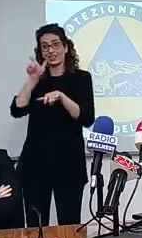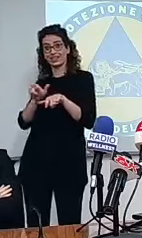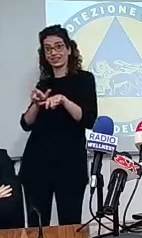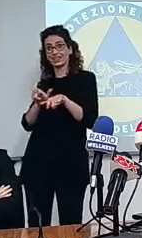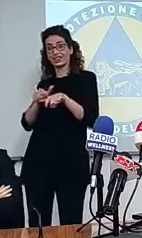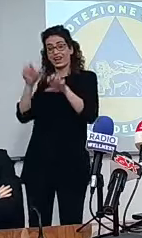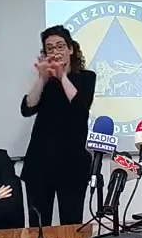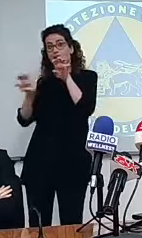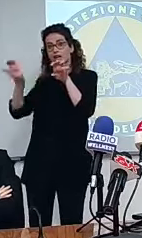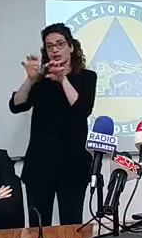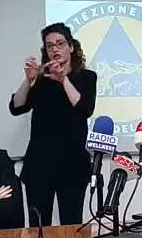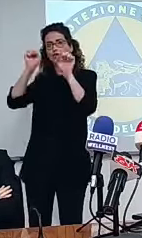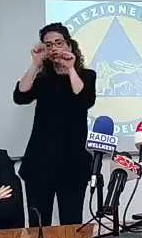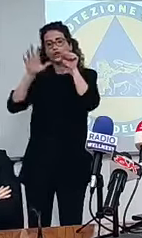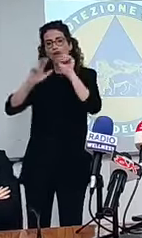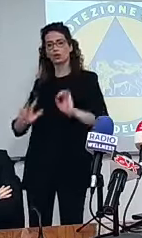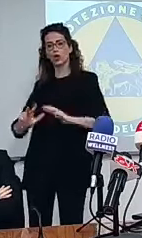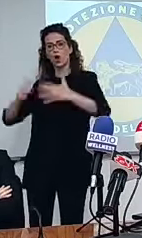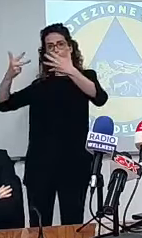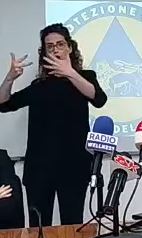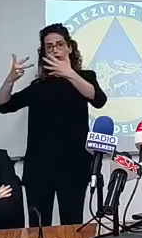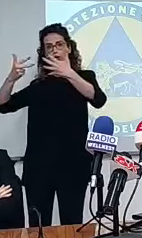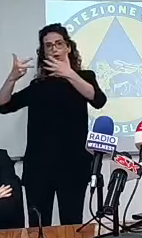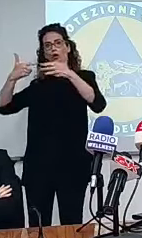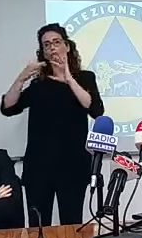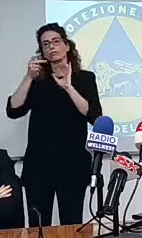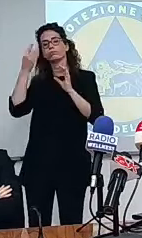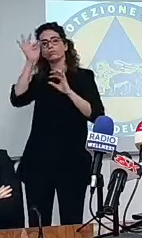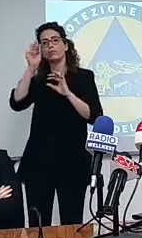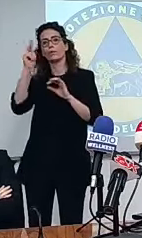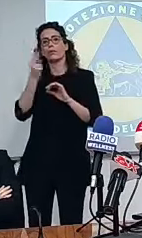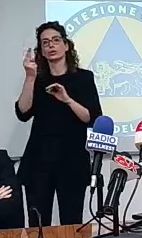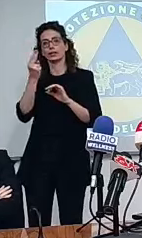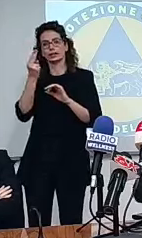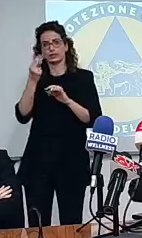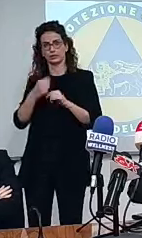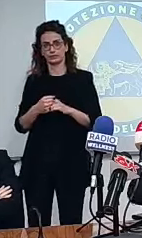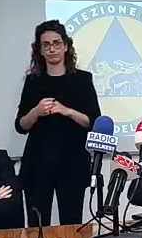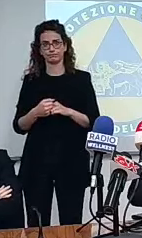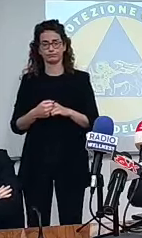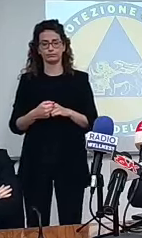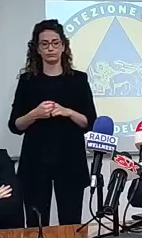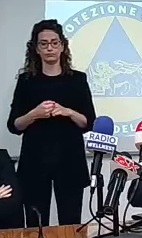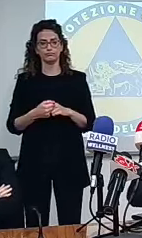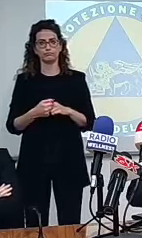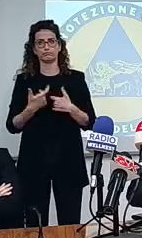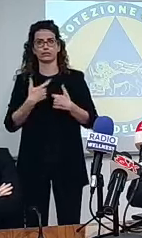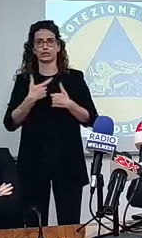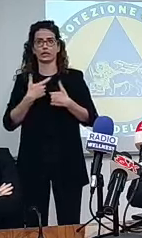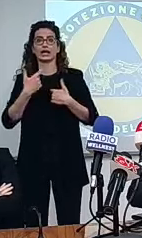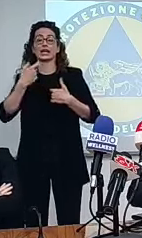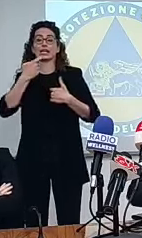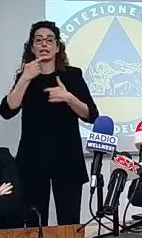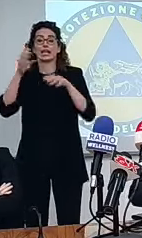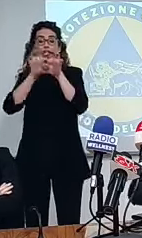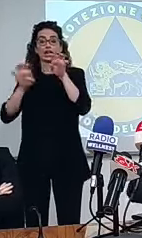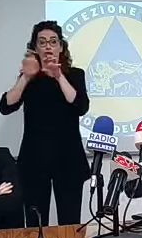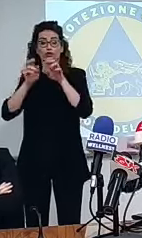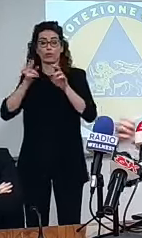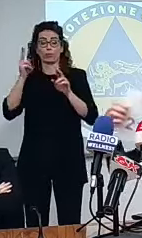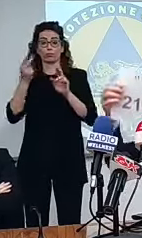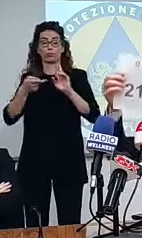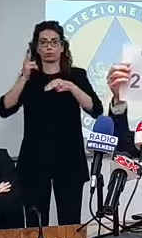per mortalità e quella con minor mortalità tra quelle più colpite, ovvero quella del nord purtroppo.